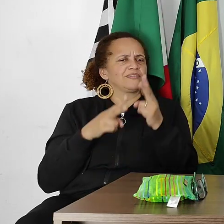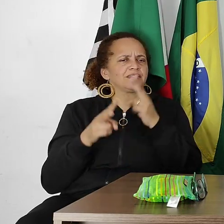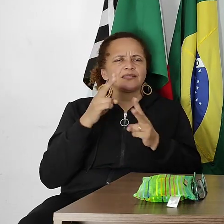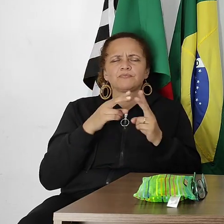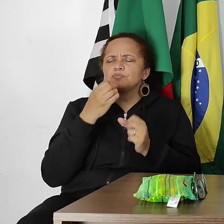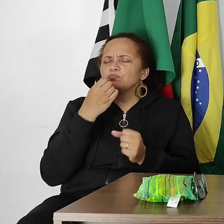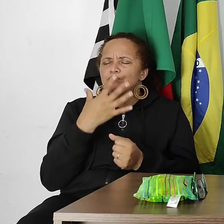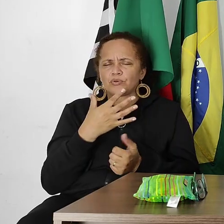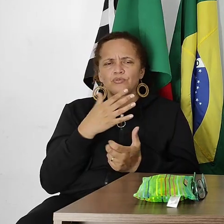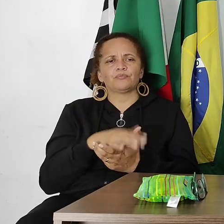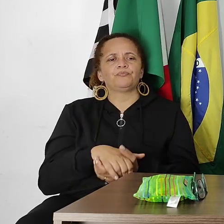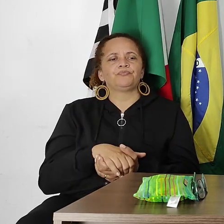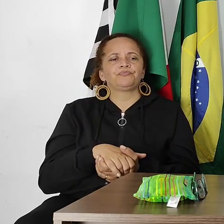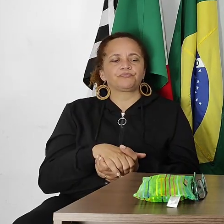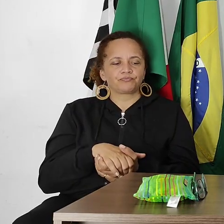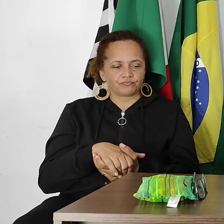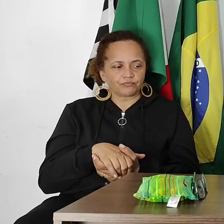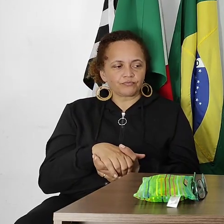com ele,